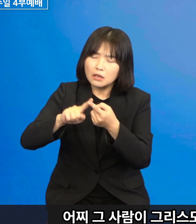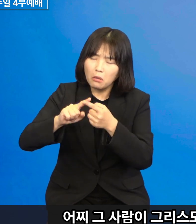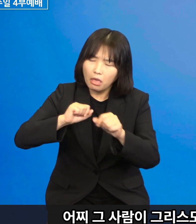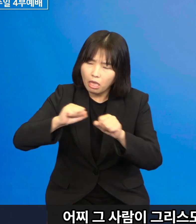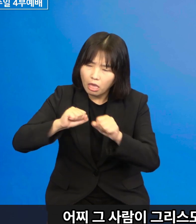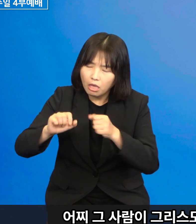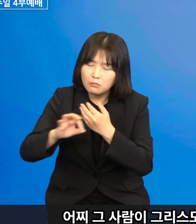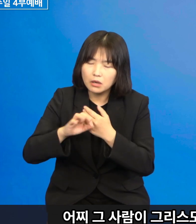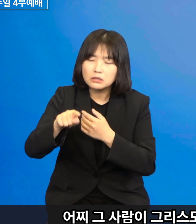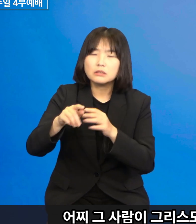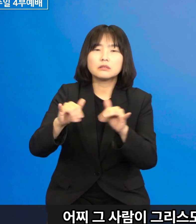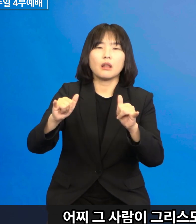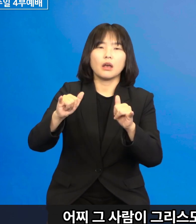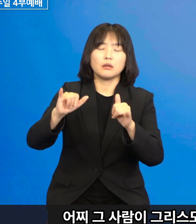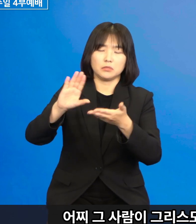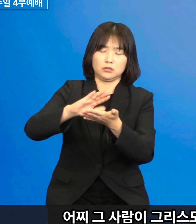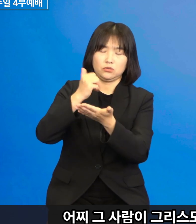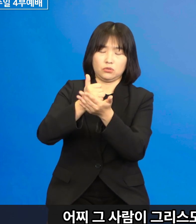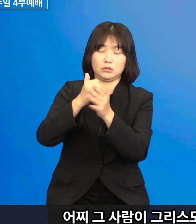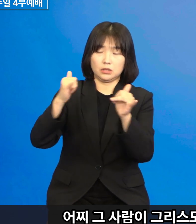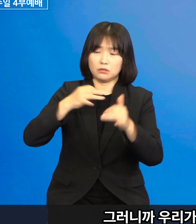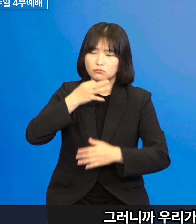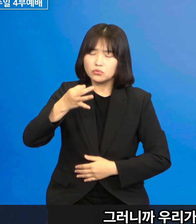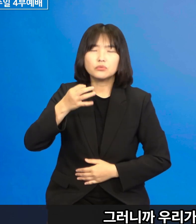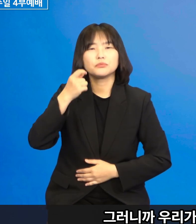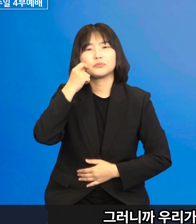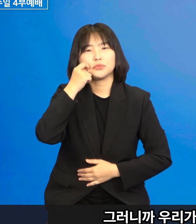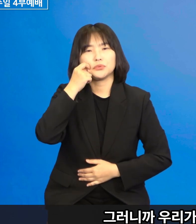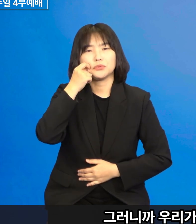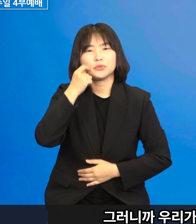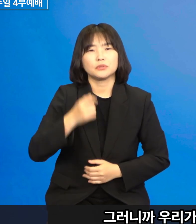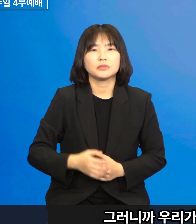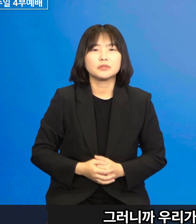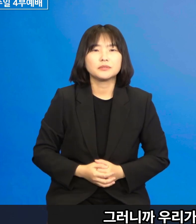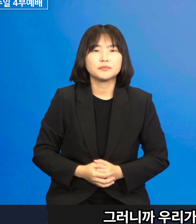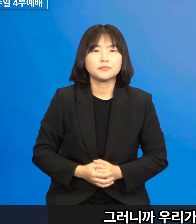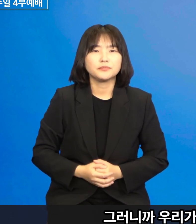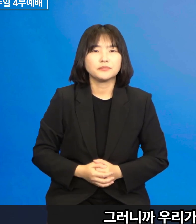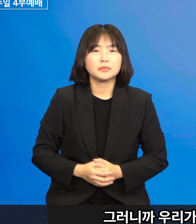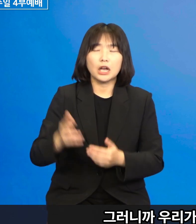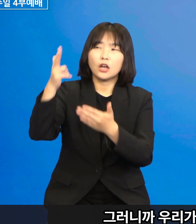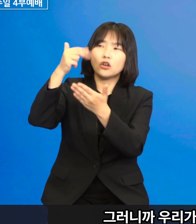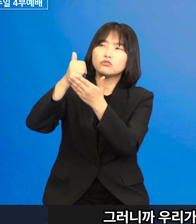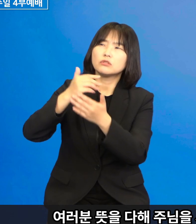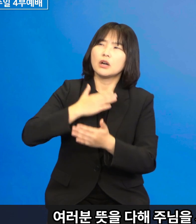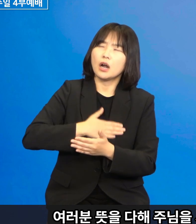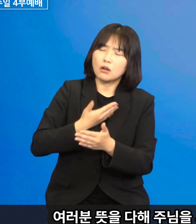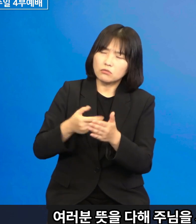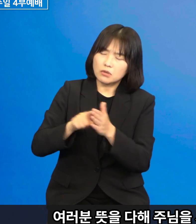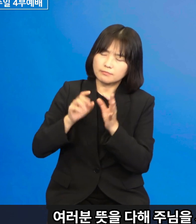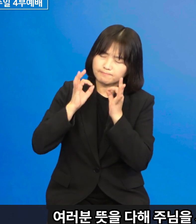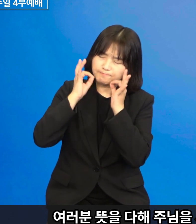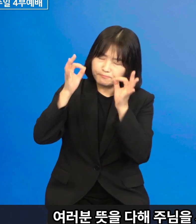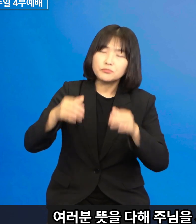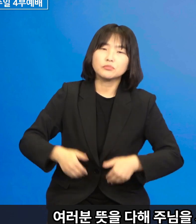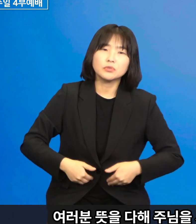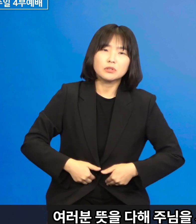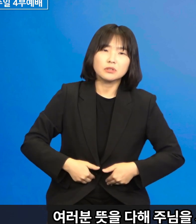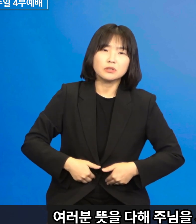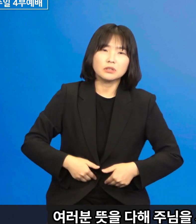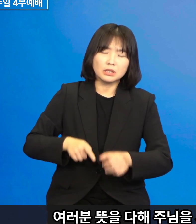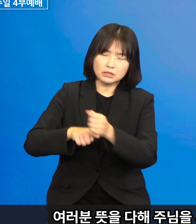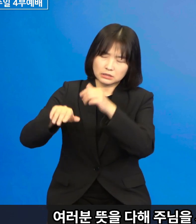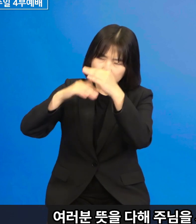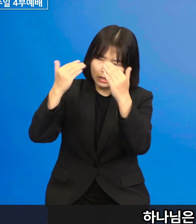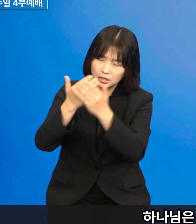어찌 그 사람이 그리스도인이라고 할 수가 있겠습니까? 그러니까 우리가 주를 알기에 힘써야죠. 여러분, 뜻을 다해 주님을 사랑하는 것은